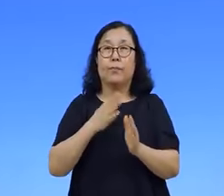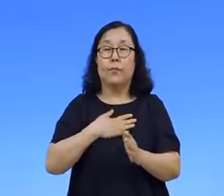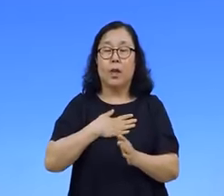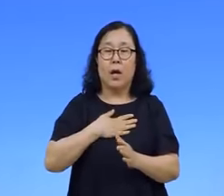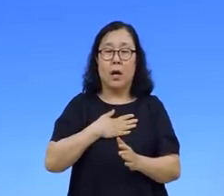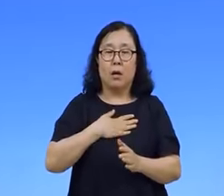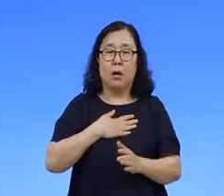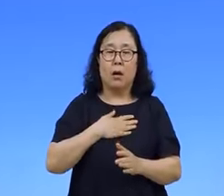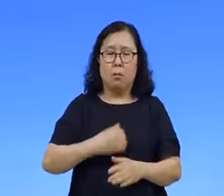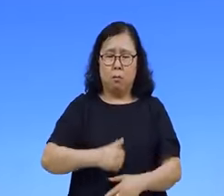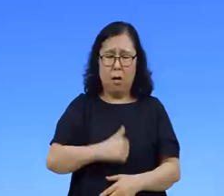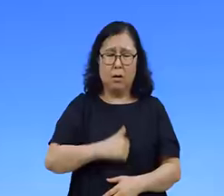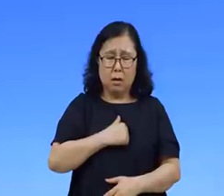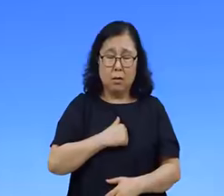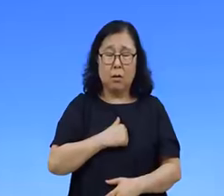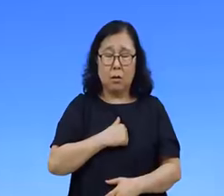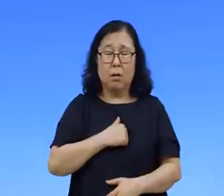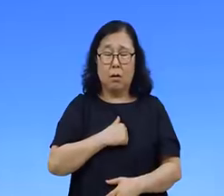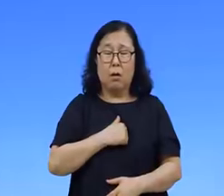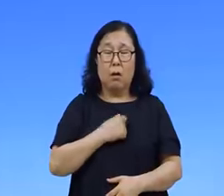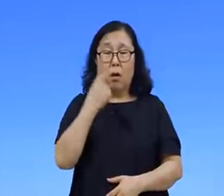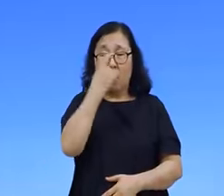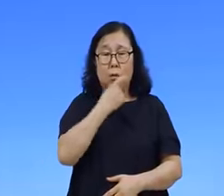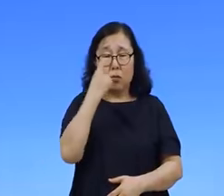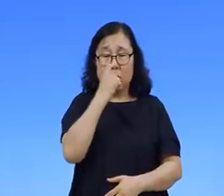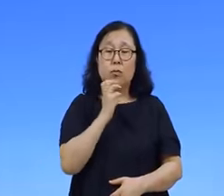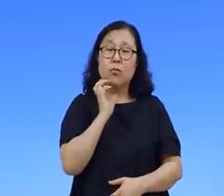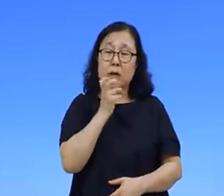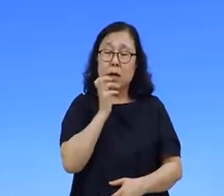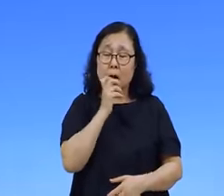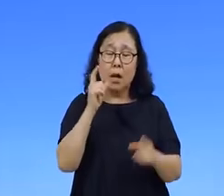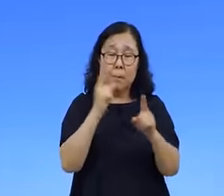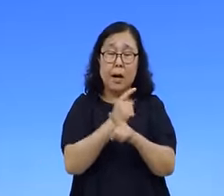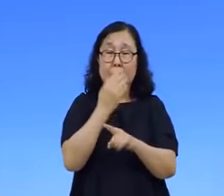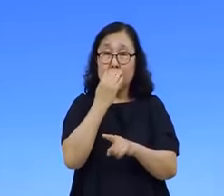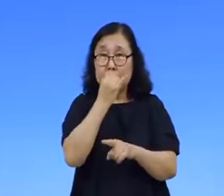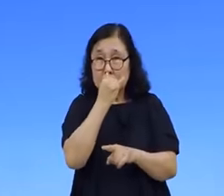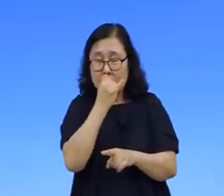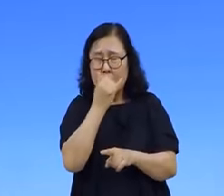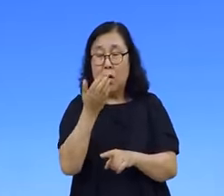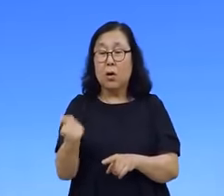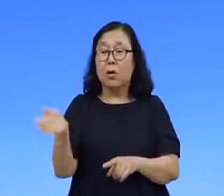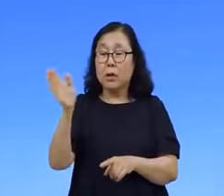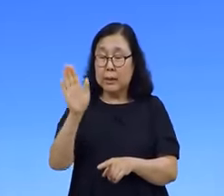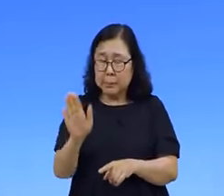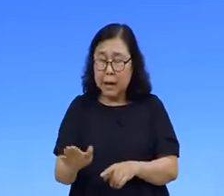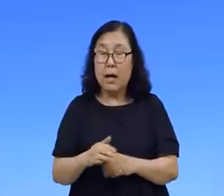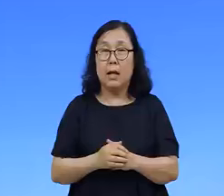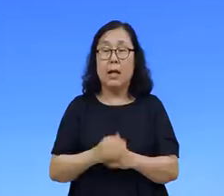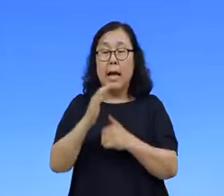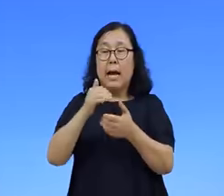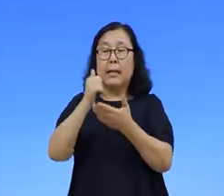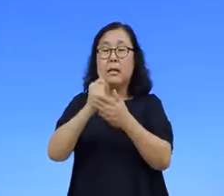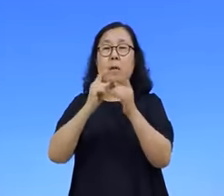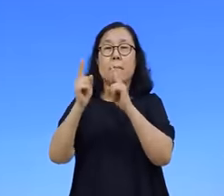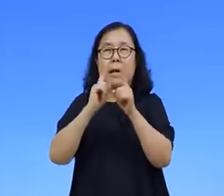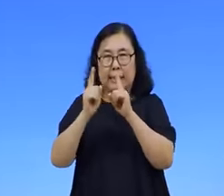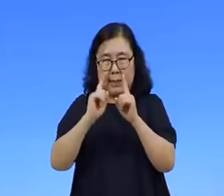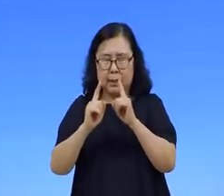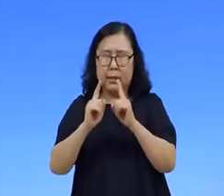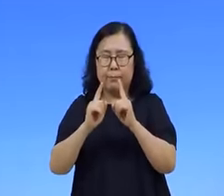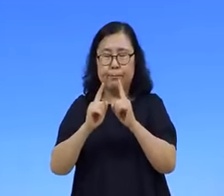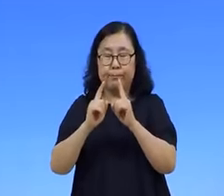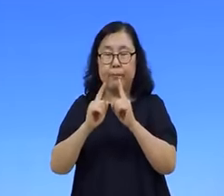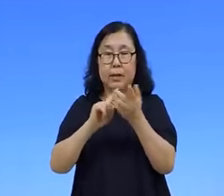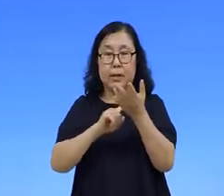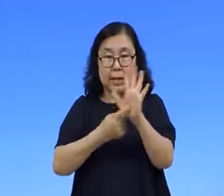본능에 의해 가지고 안색이 변할 수 있습니다. 화날 수 있습니다. 그런데 여기서 바로 작동이 돼야 되는 건 7절에서의 하나님의